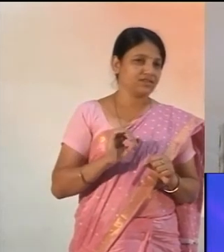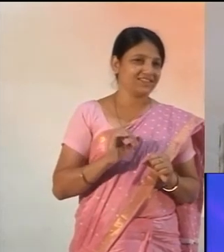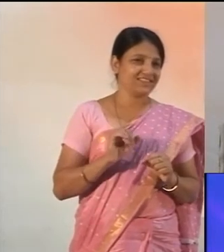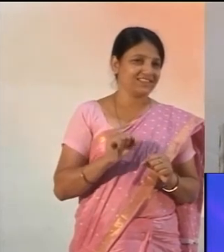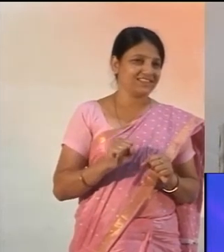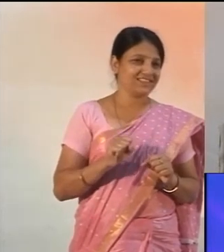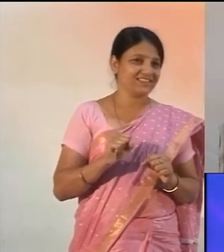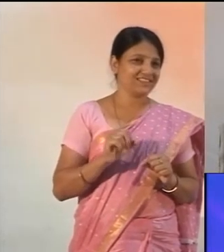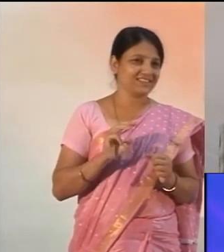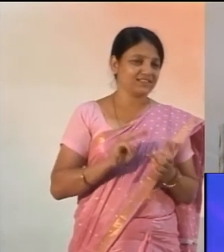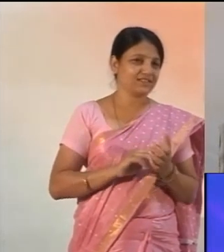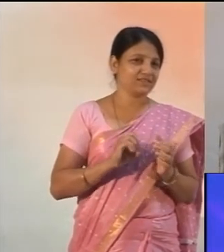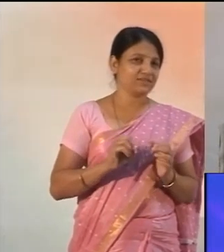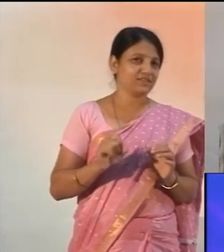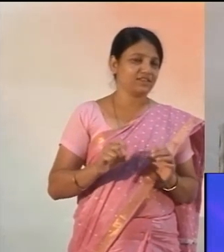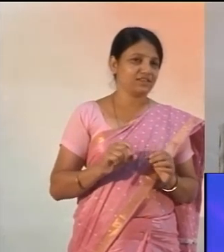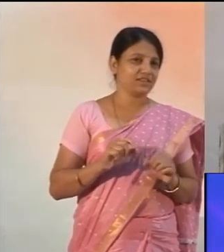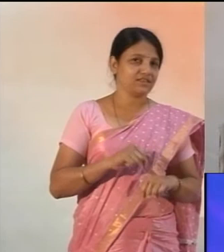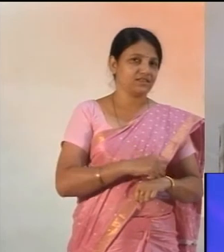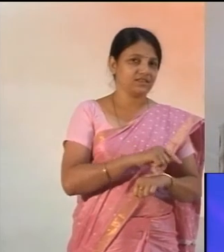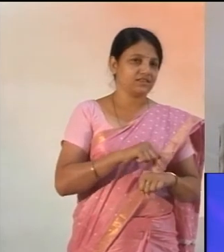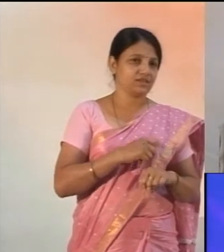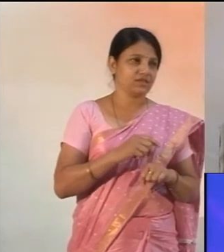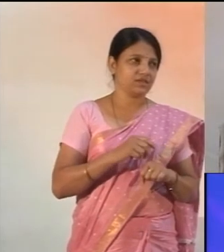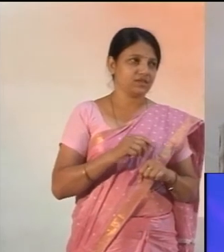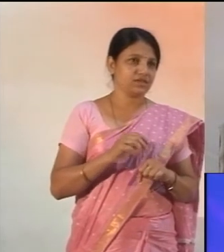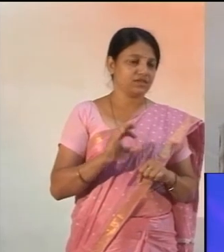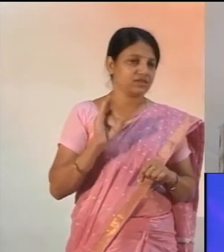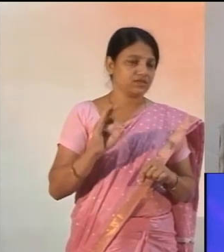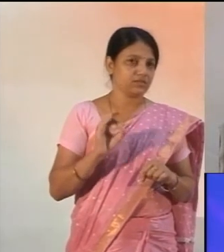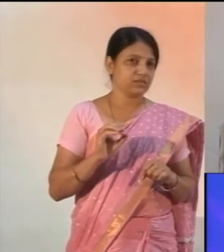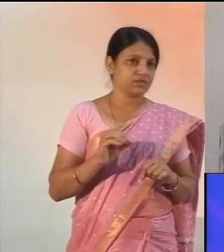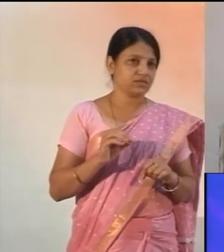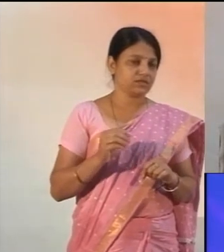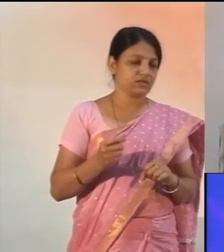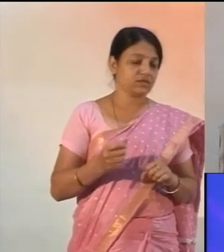समय सबसे मूल्यवान धन है।